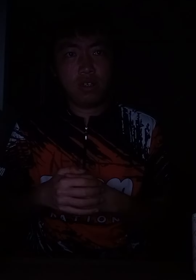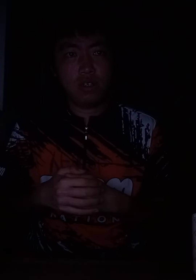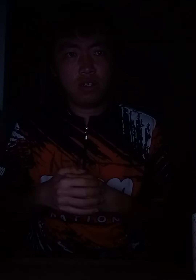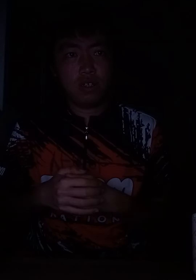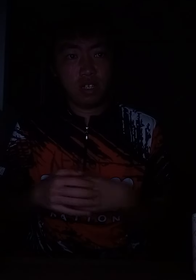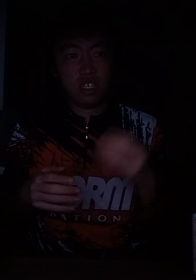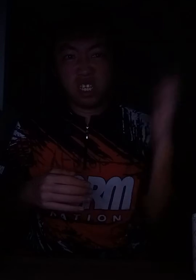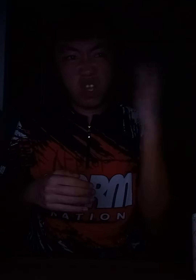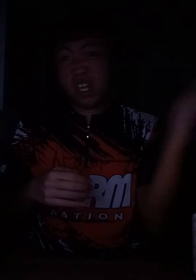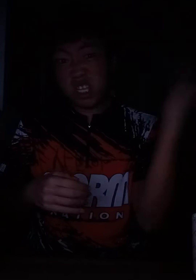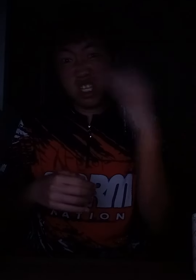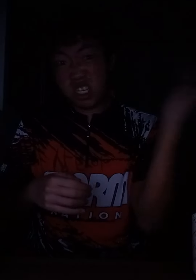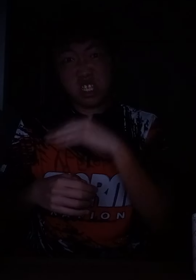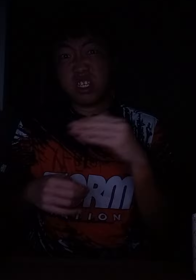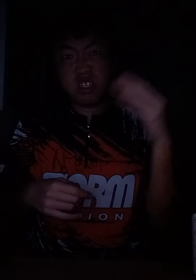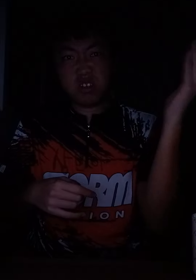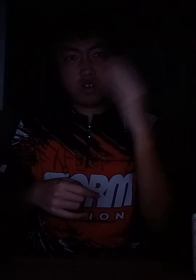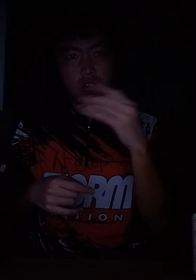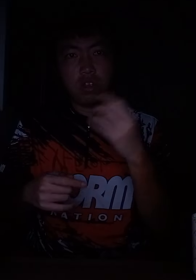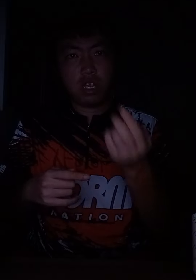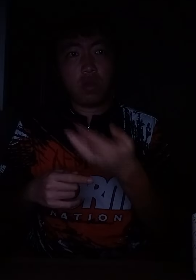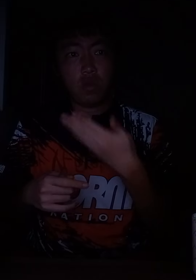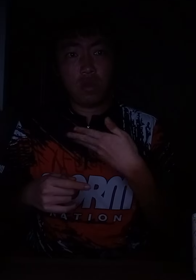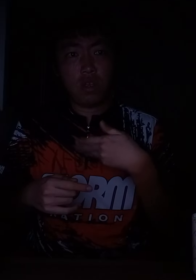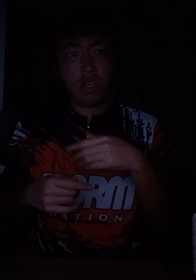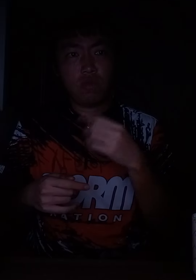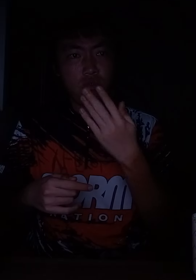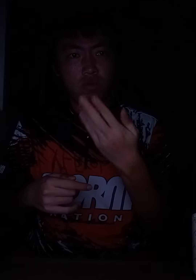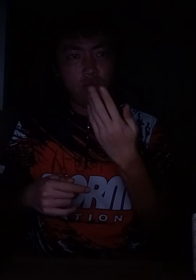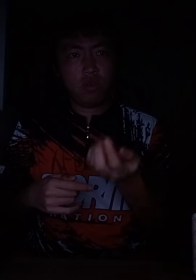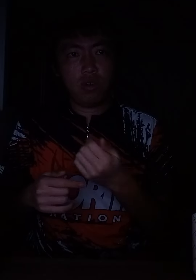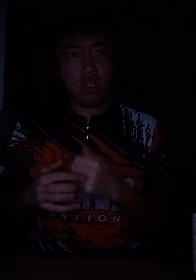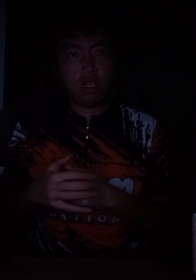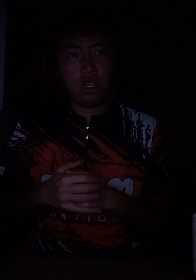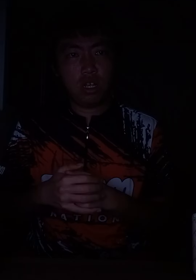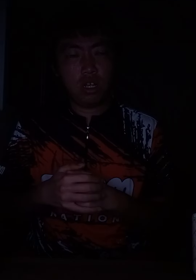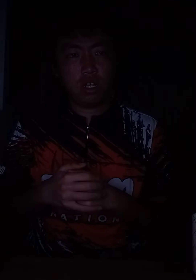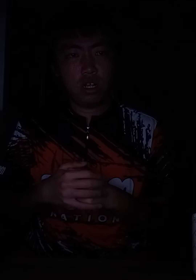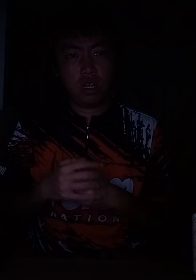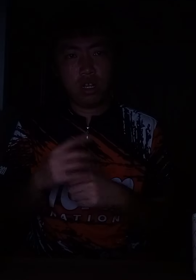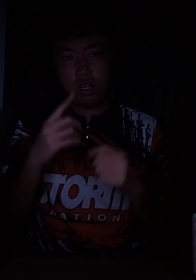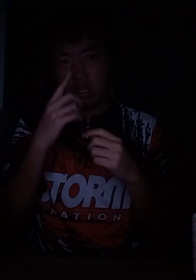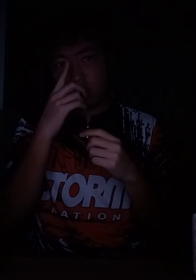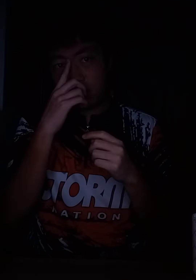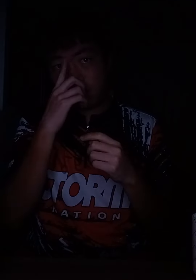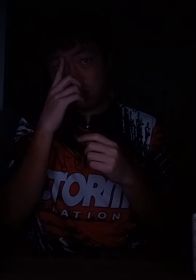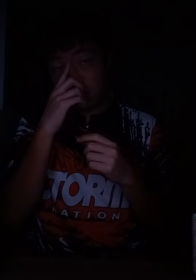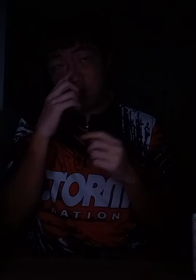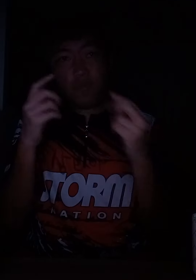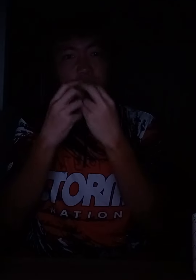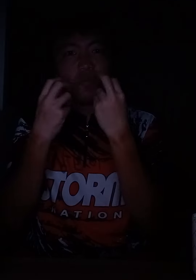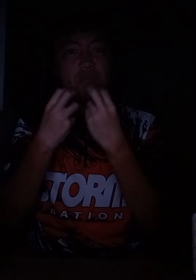내가 뭐라고 해요? 뭐라고 보는데요? 뭐라고 해요? 속에 걸친 마스크를 올려 써달란